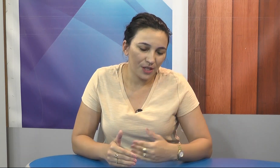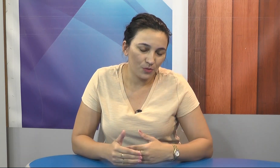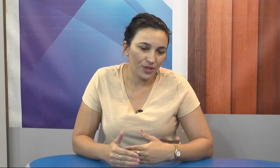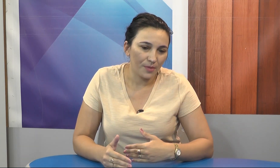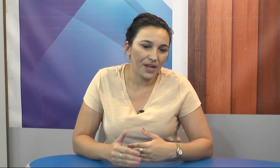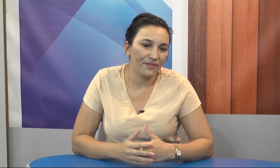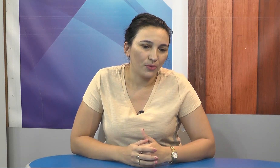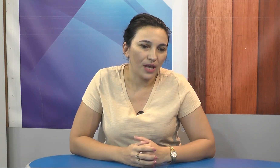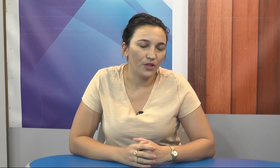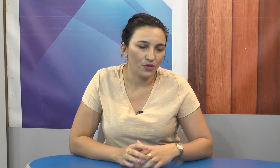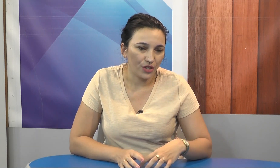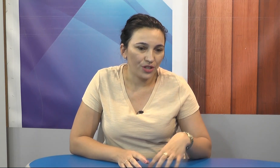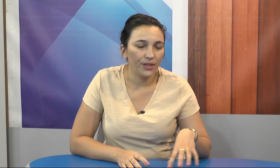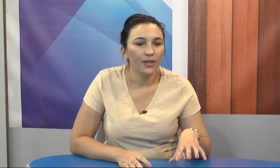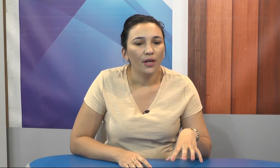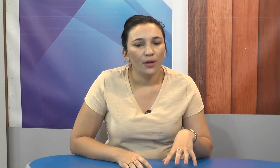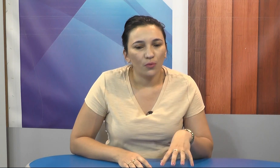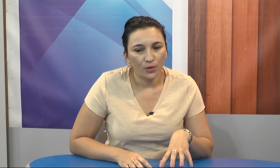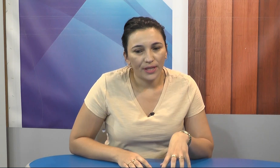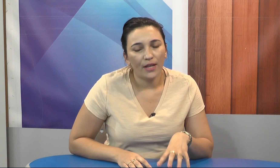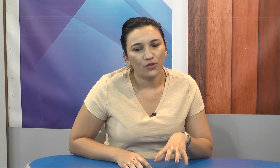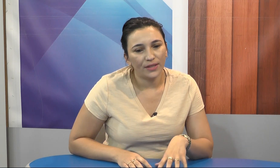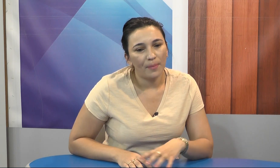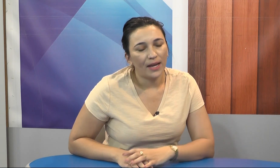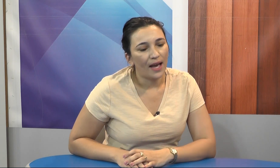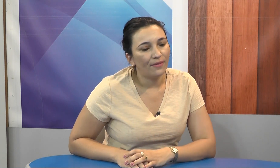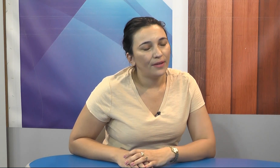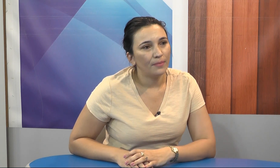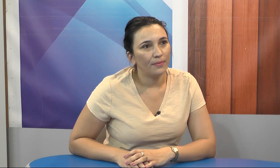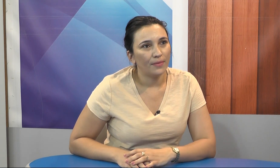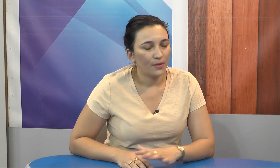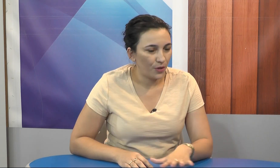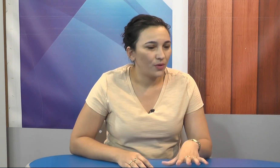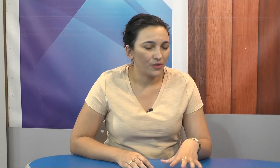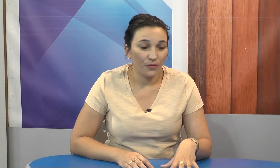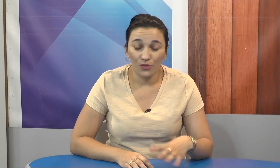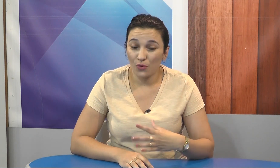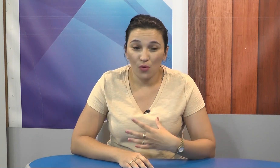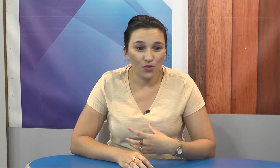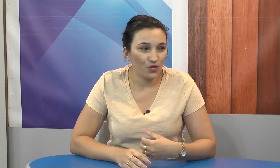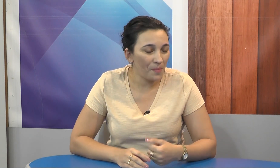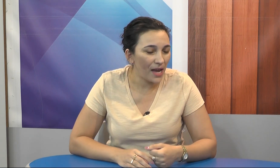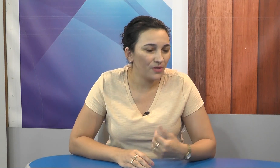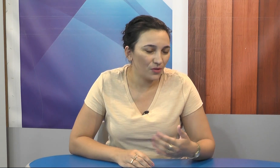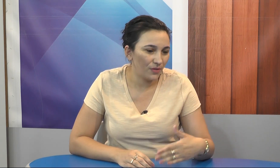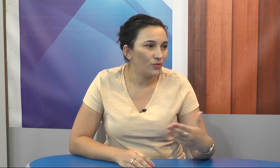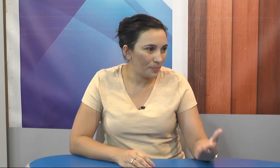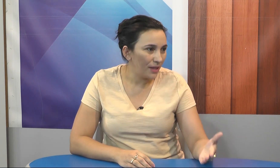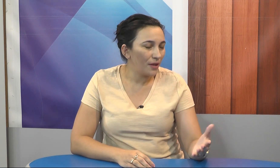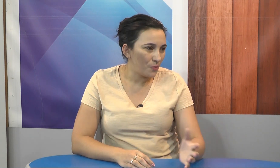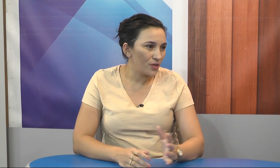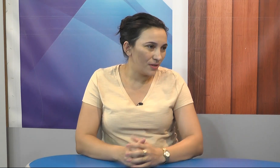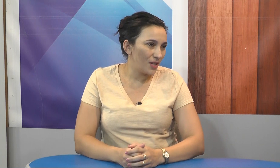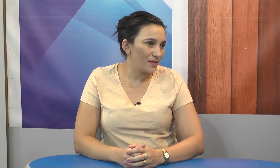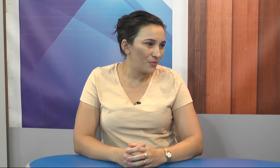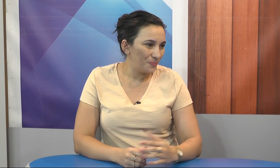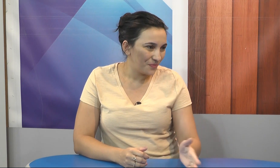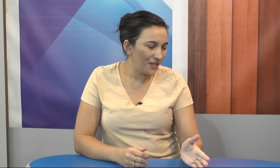de terminar a faculdade, eu já tinha um contrato, eu já trabalhava com a educação infantil, que eu gosto demais. Inclusive, eu também tenho pós-graduação em